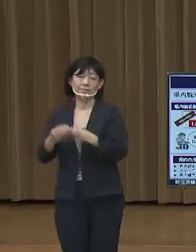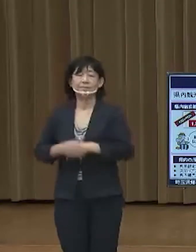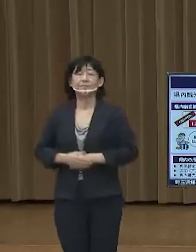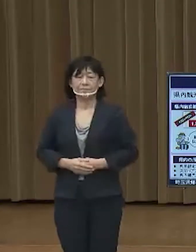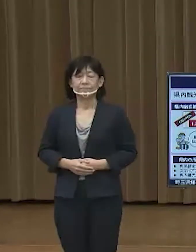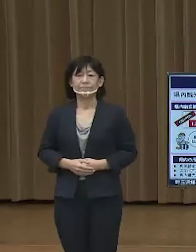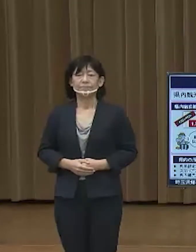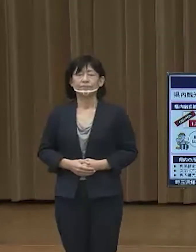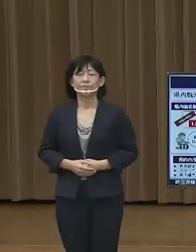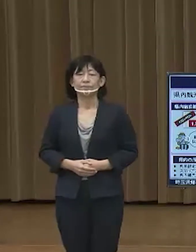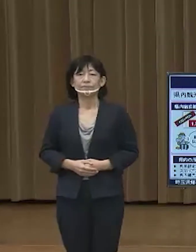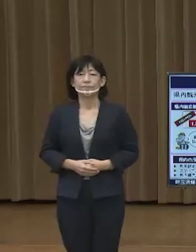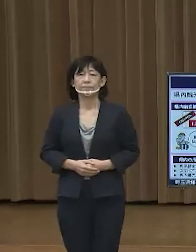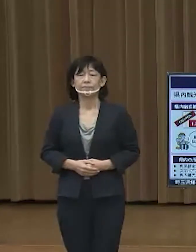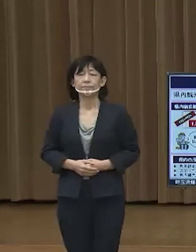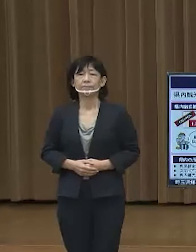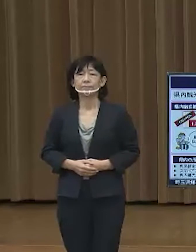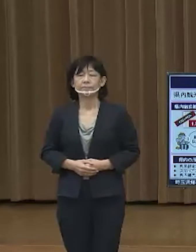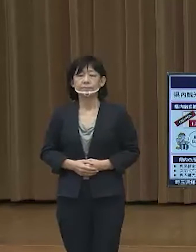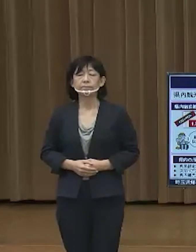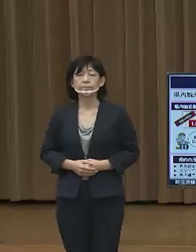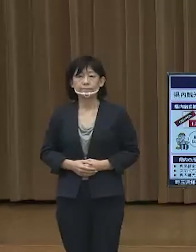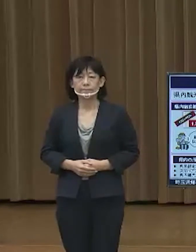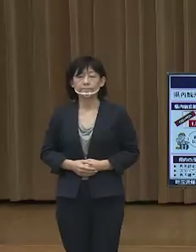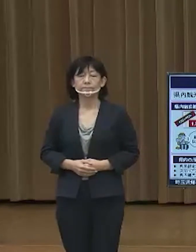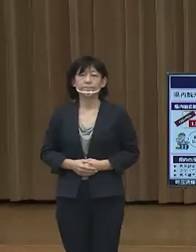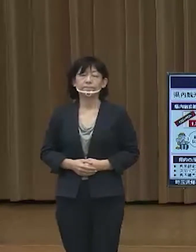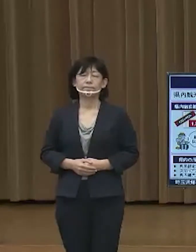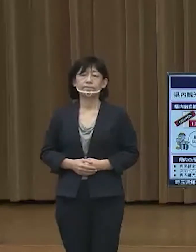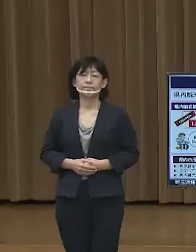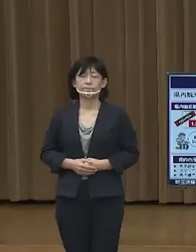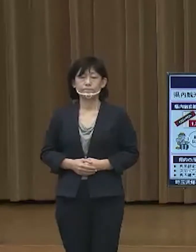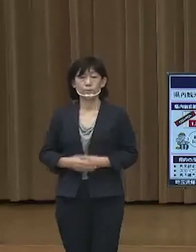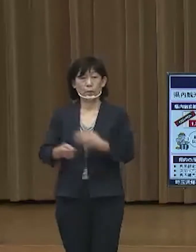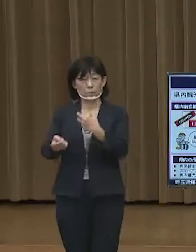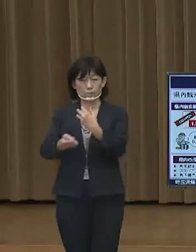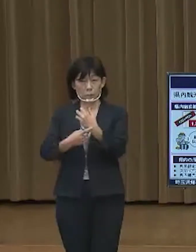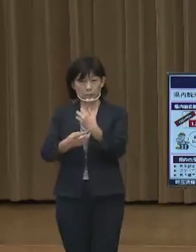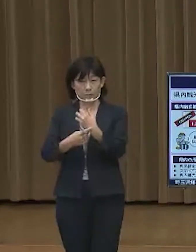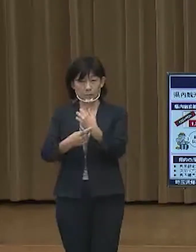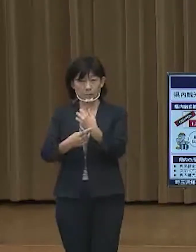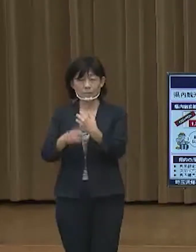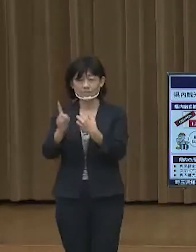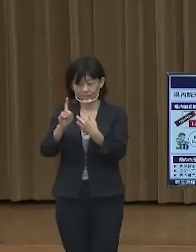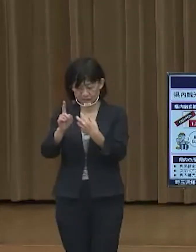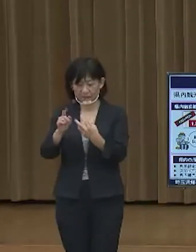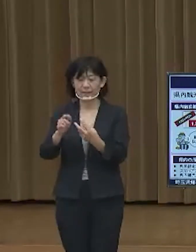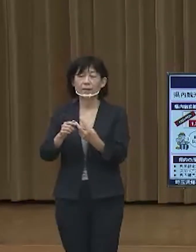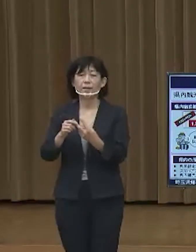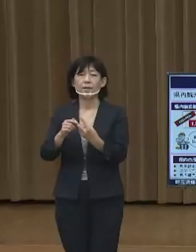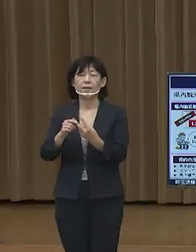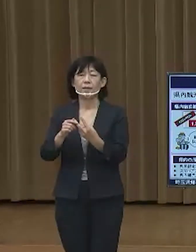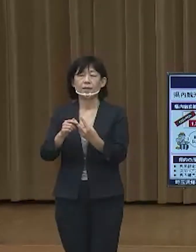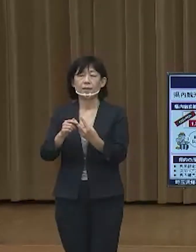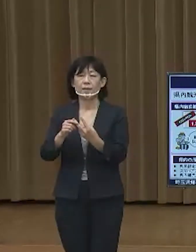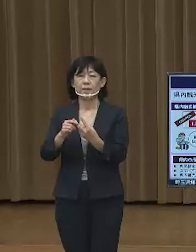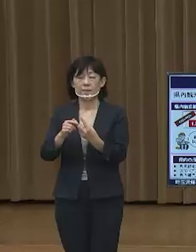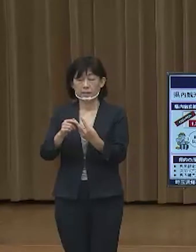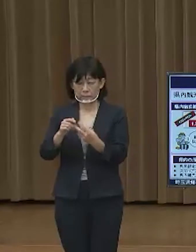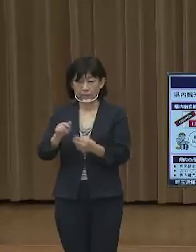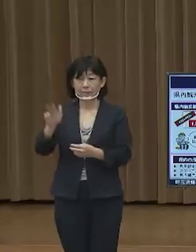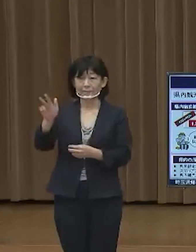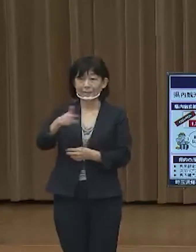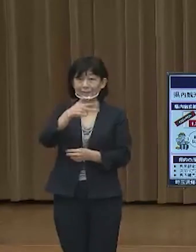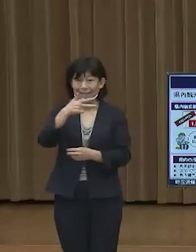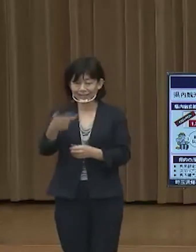いたということであります。いずれにしても一番大きなポイントとしては、今回7次補正になります。